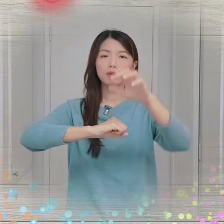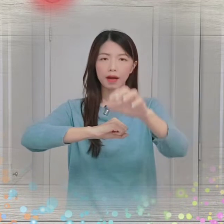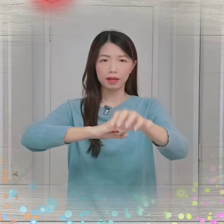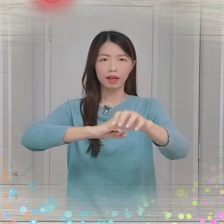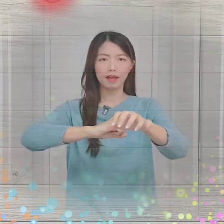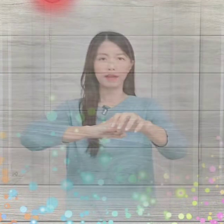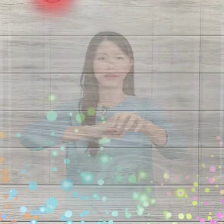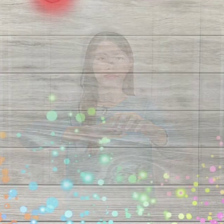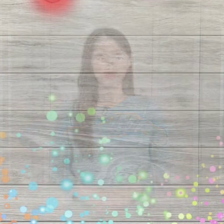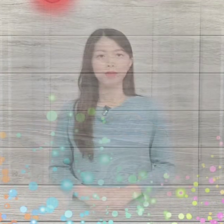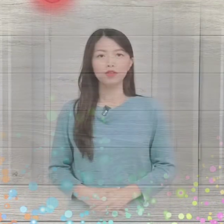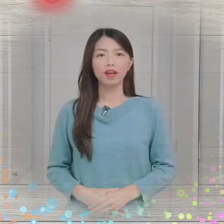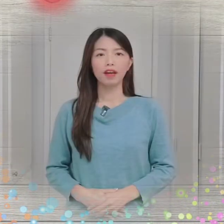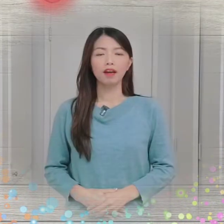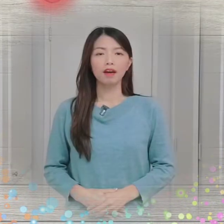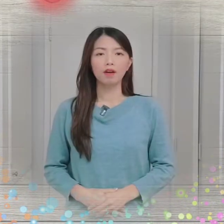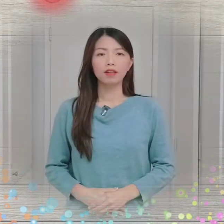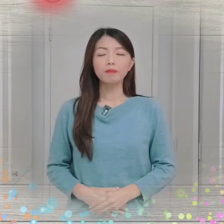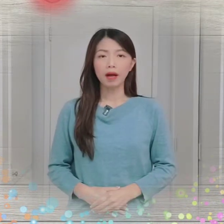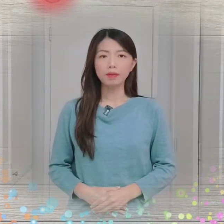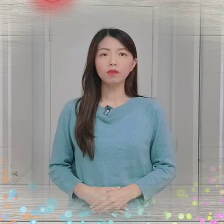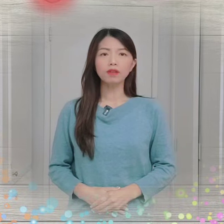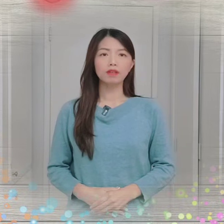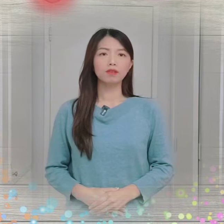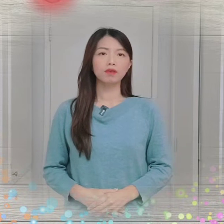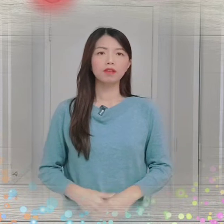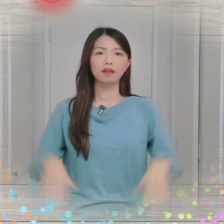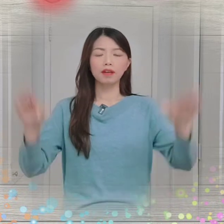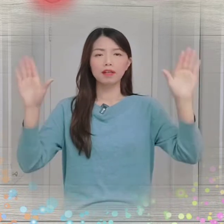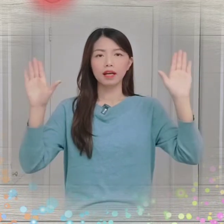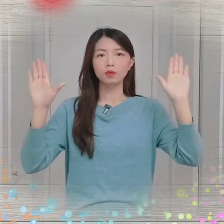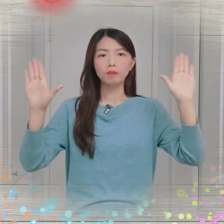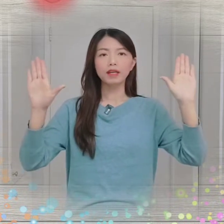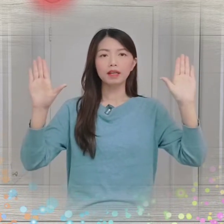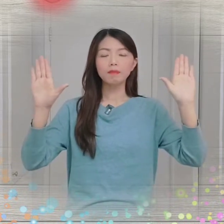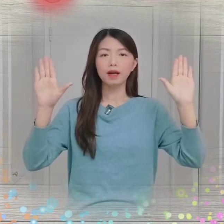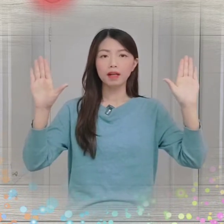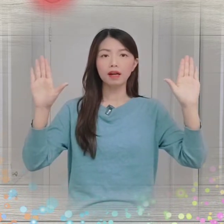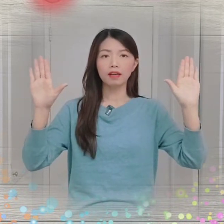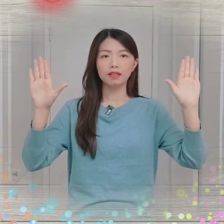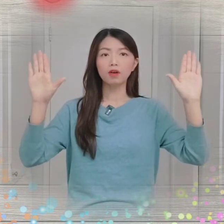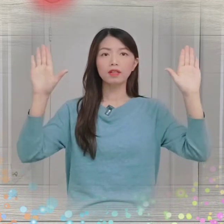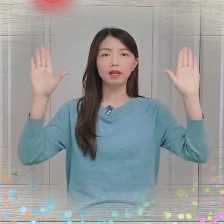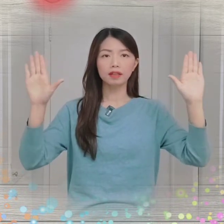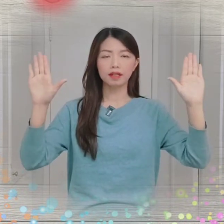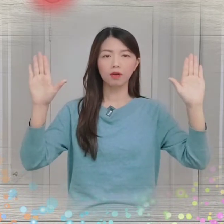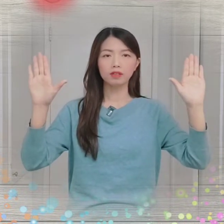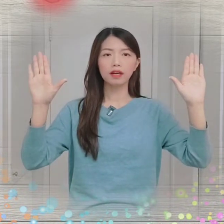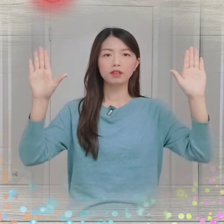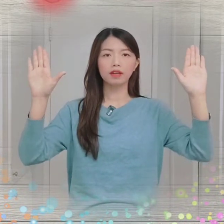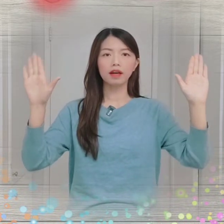밖에. 한 밤중에. 일단 밤이라고 한 뜻의 수어는 양 손바닥이 밖을 향하게 해서 이